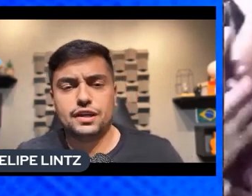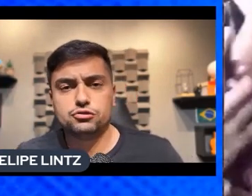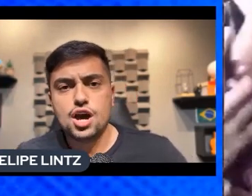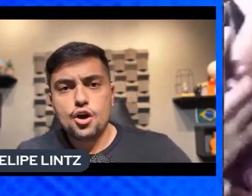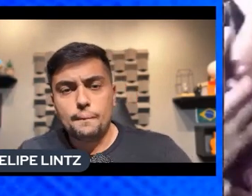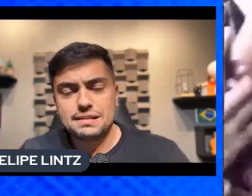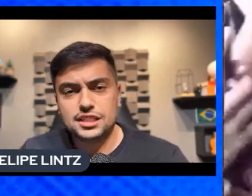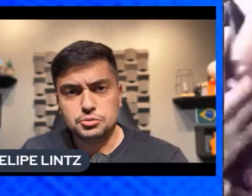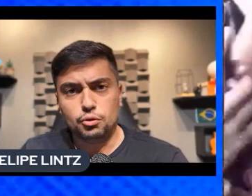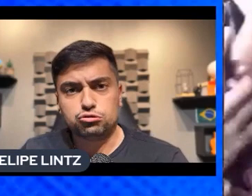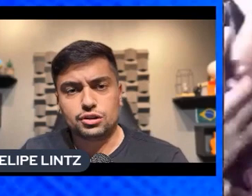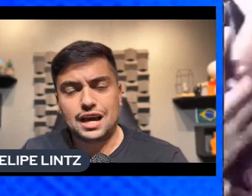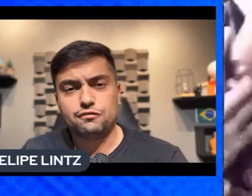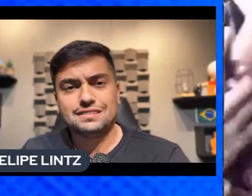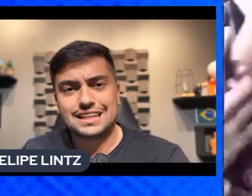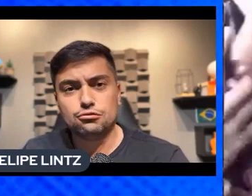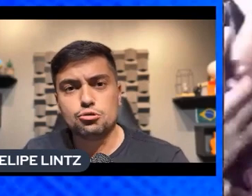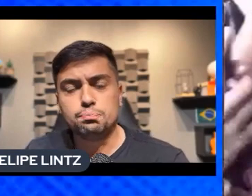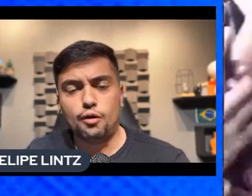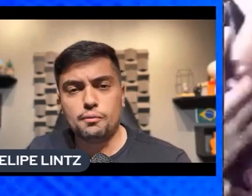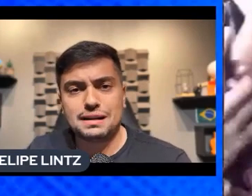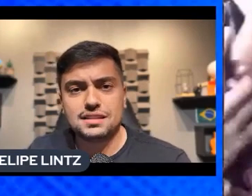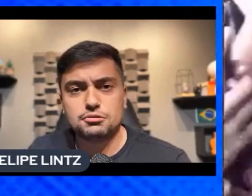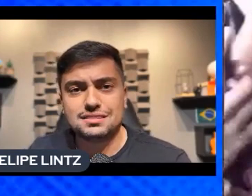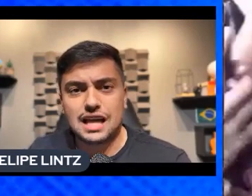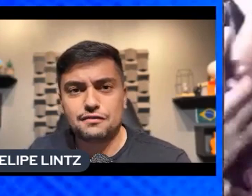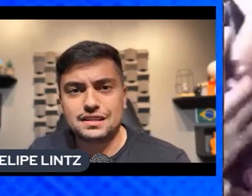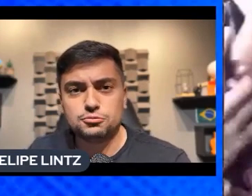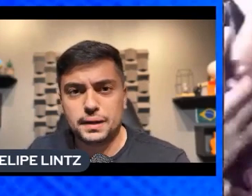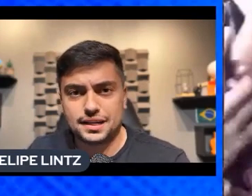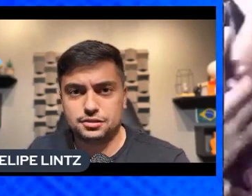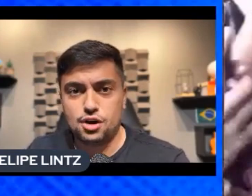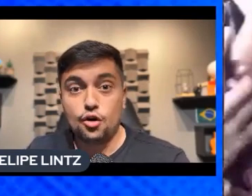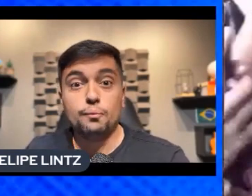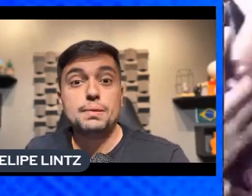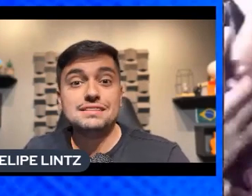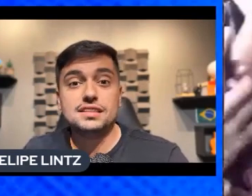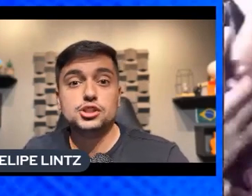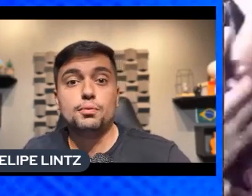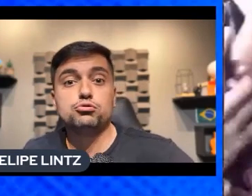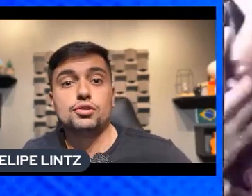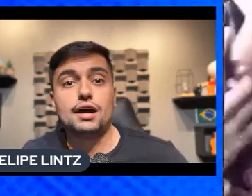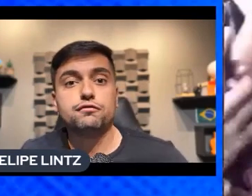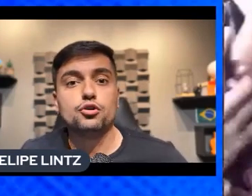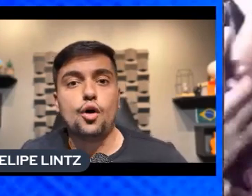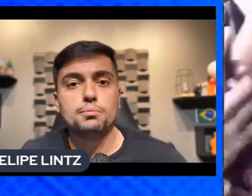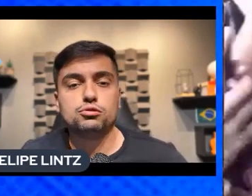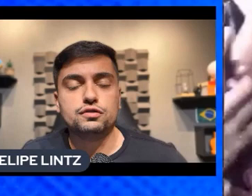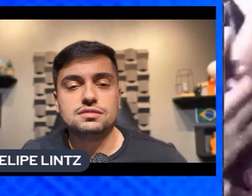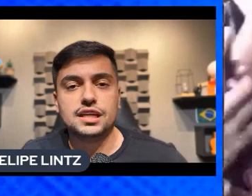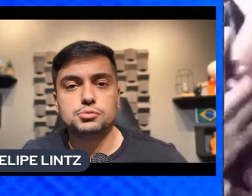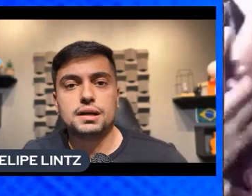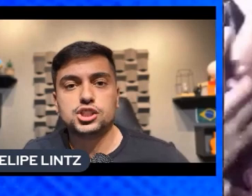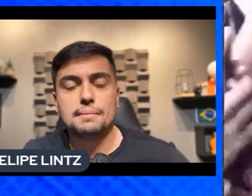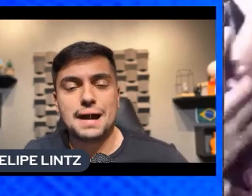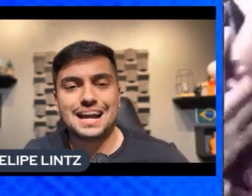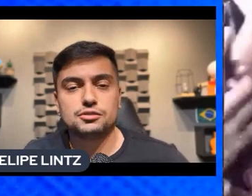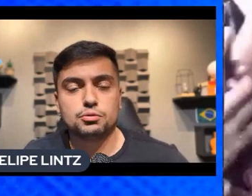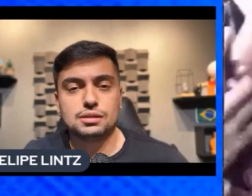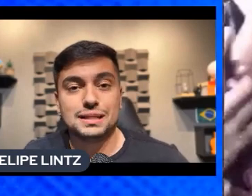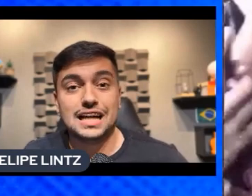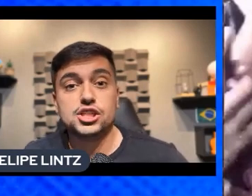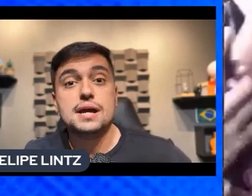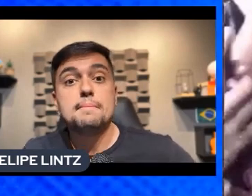governadores e prefeitos. O presidente Bolsonaro faz aquilo que o povo brasileiro estava esperando. O presidente Bolsonaro foi homem suficiente para